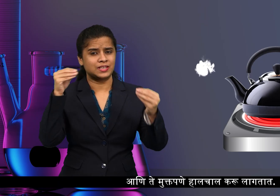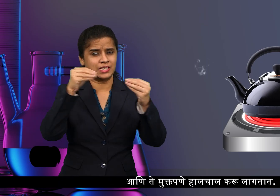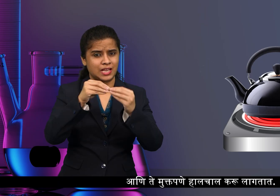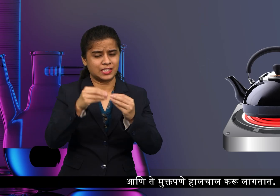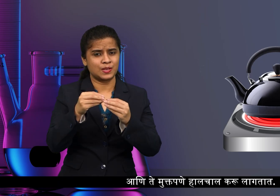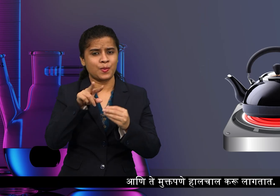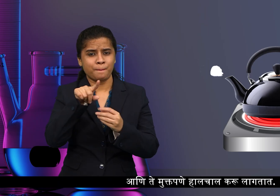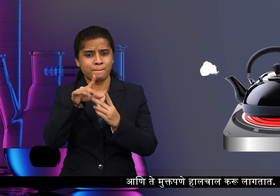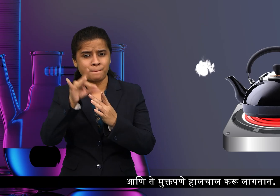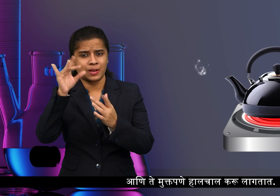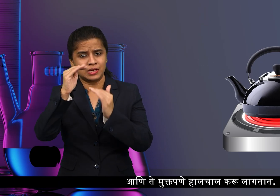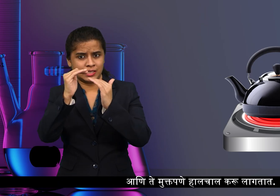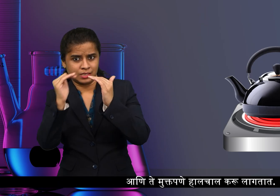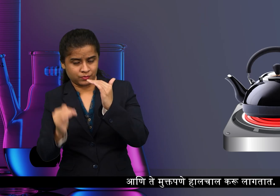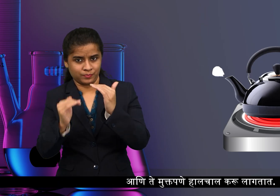ते मुक्तपणे हालचाल करू लागतात.